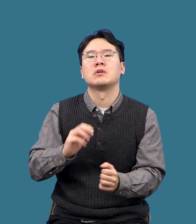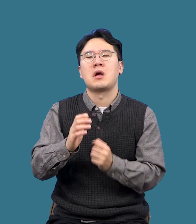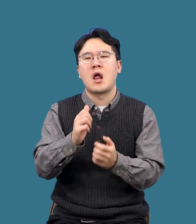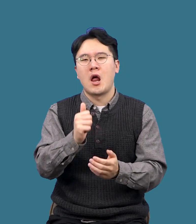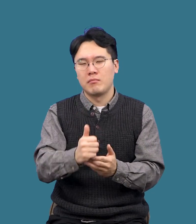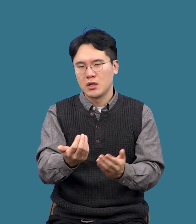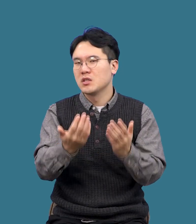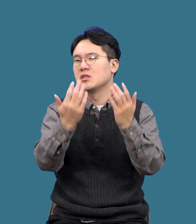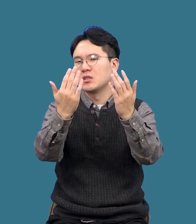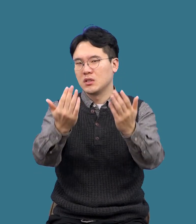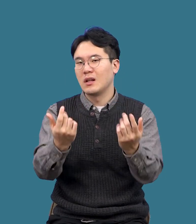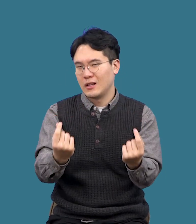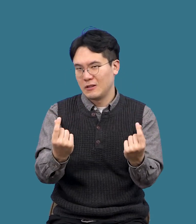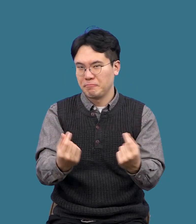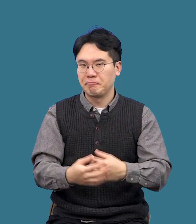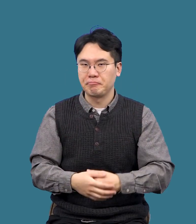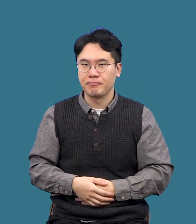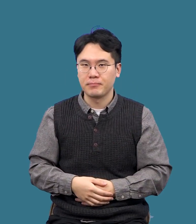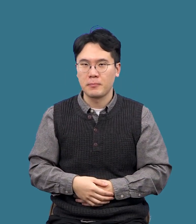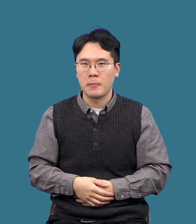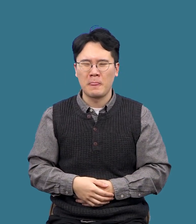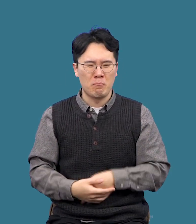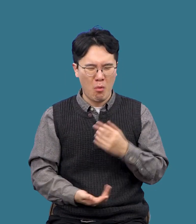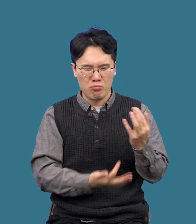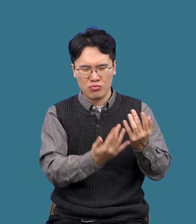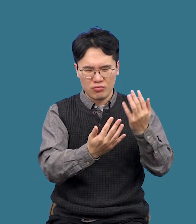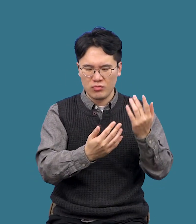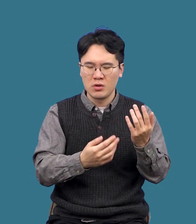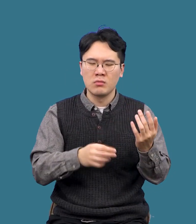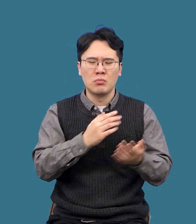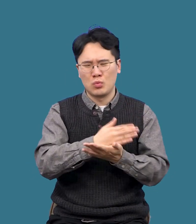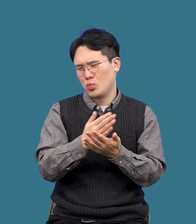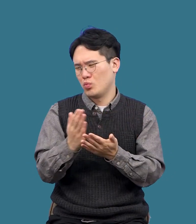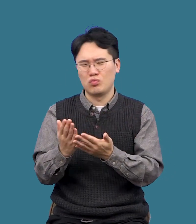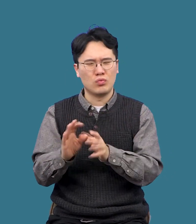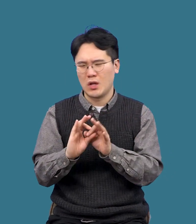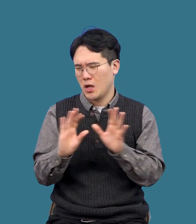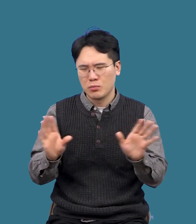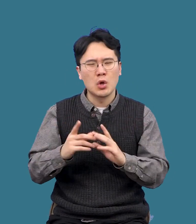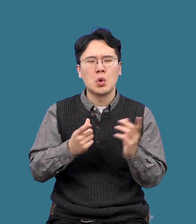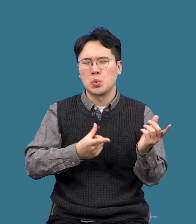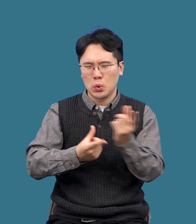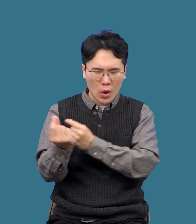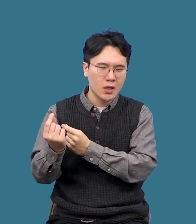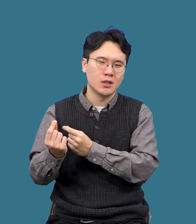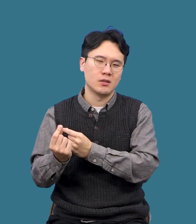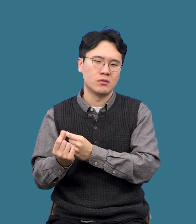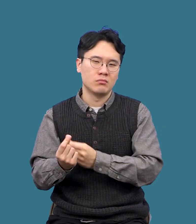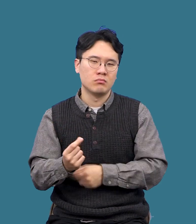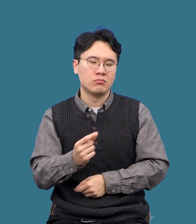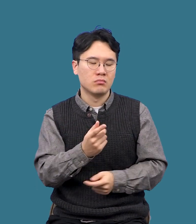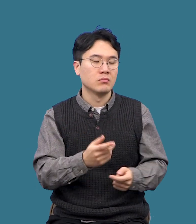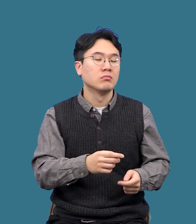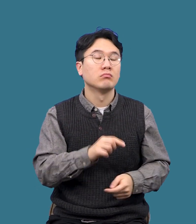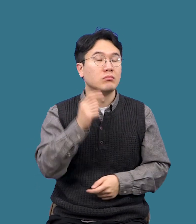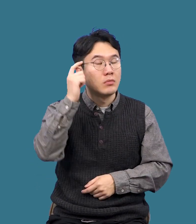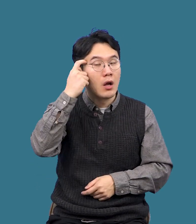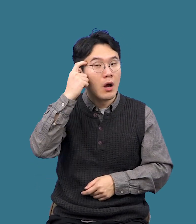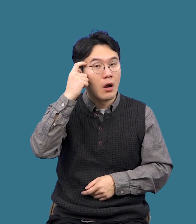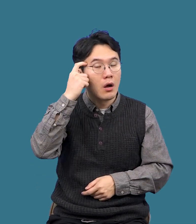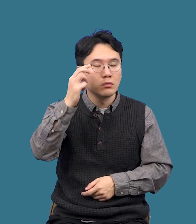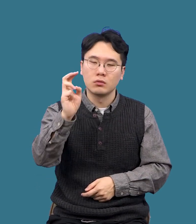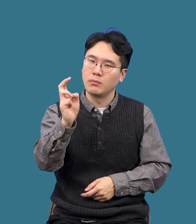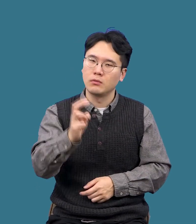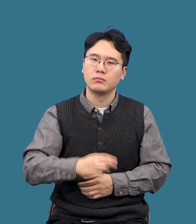똑같은 물이지 무슨 불을 쓰던 그것이 무슨 상관이 있을까? 이런 발상을